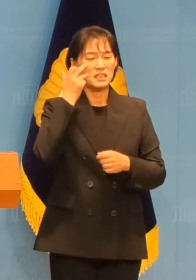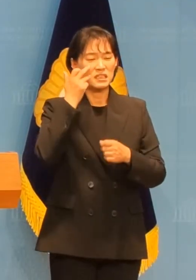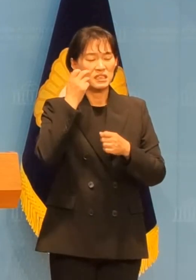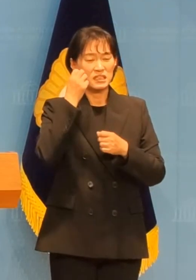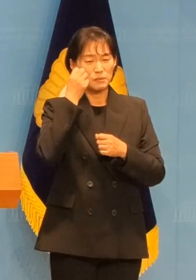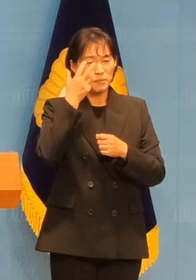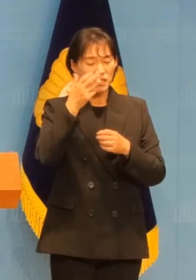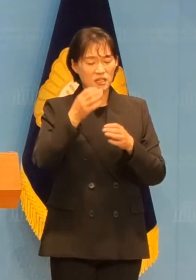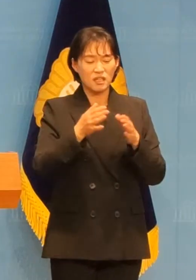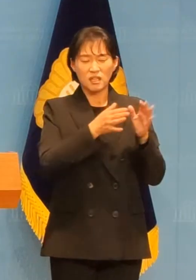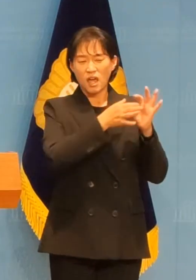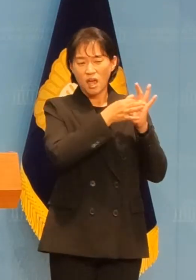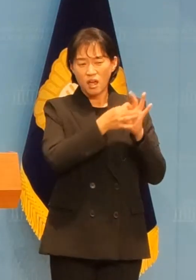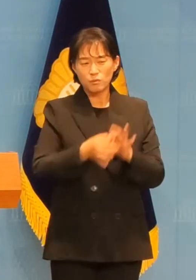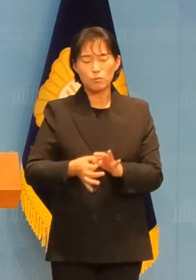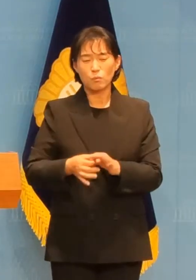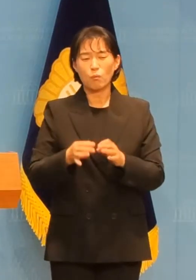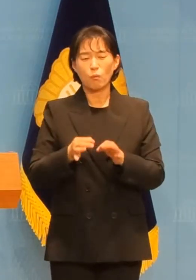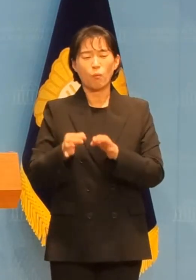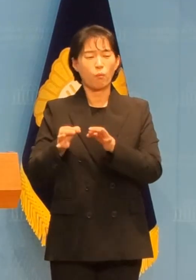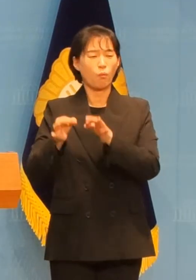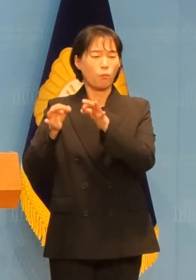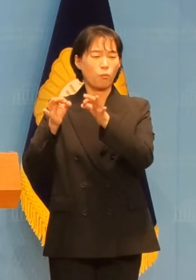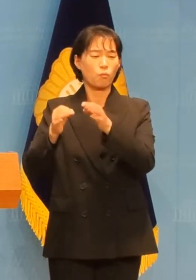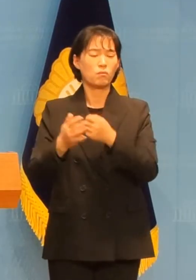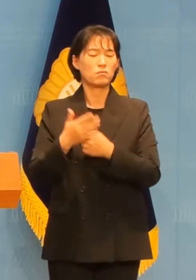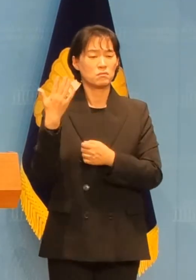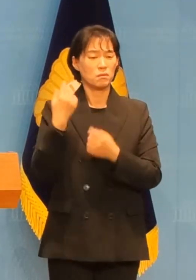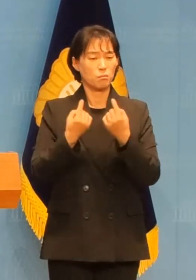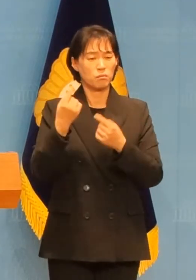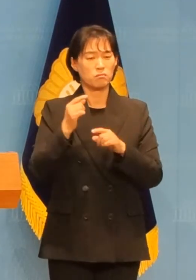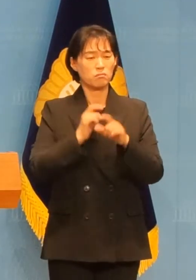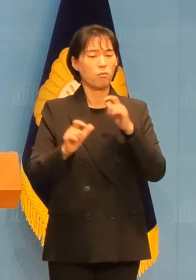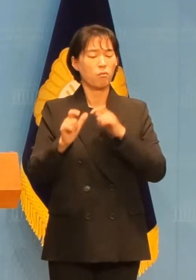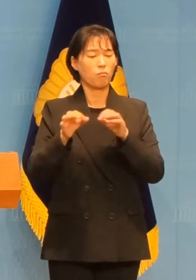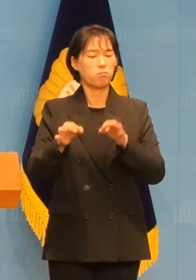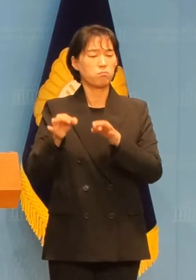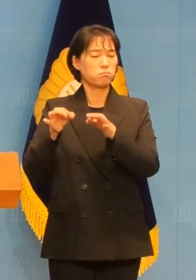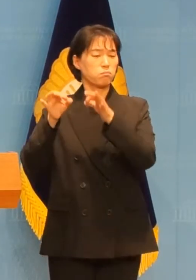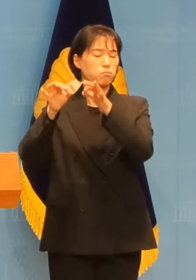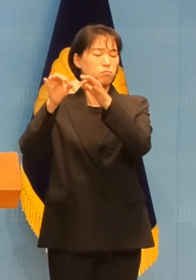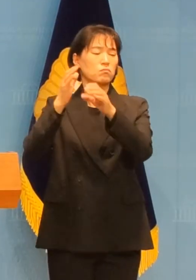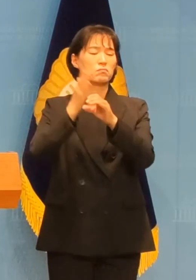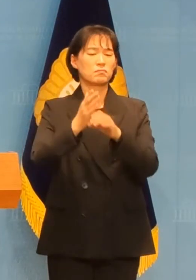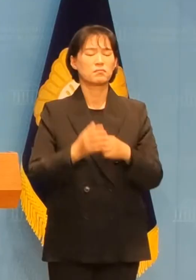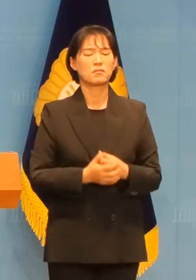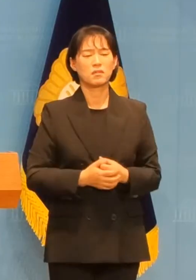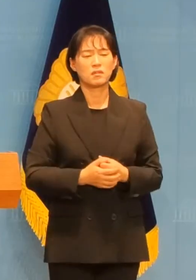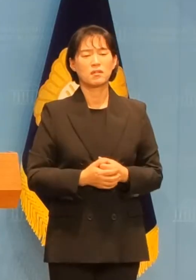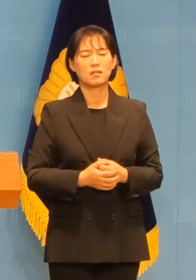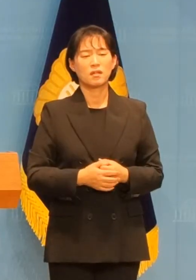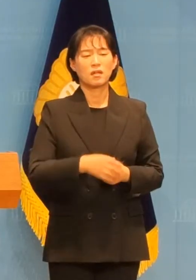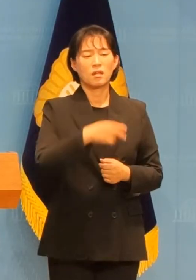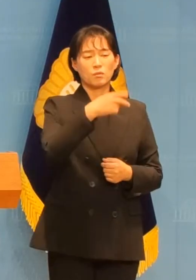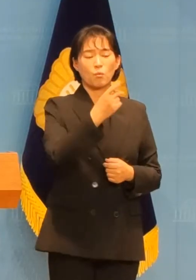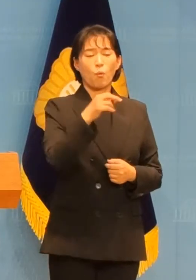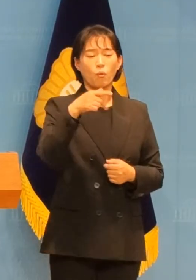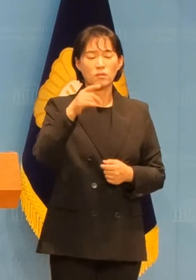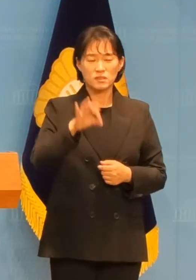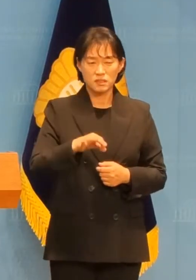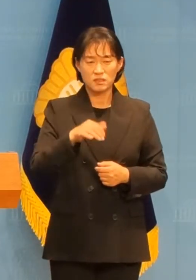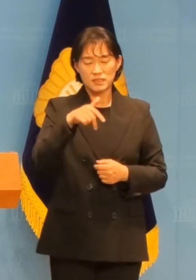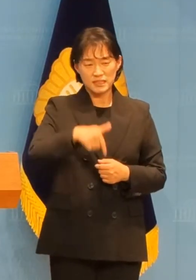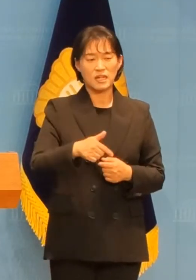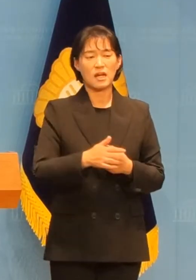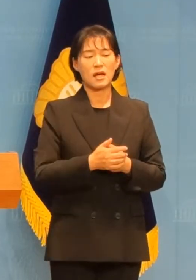상승에 올해 가장 많이 올랐던 지난달보다 오름폭이 더 커졌습니다. 동작, 성동, 강진,